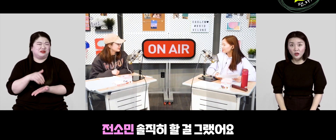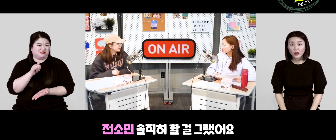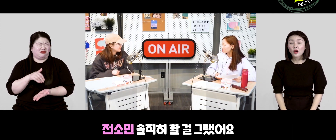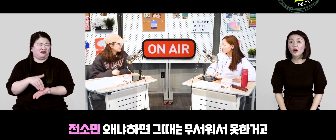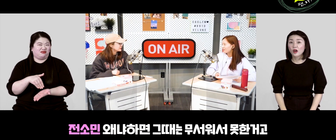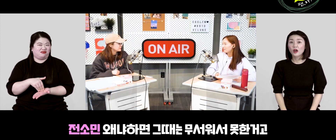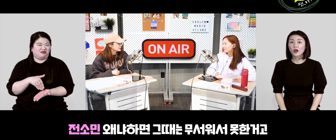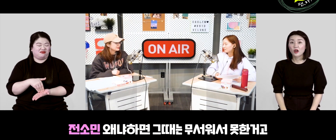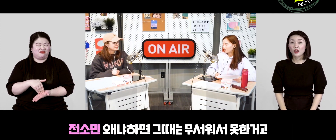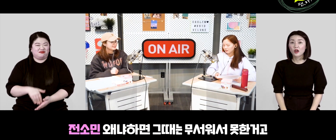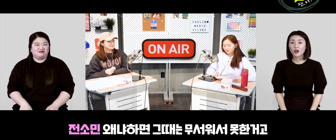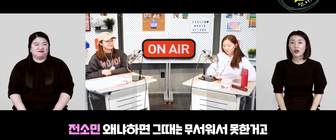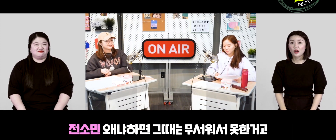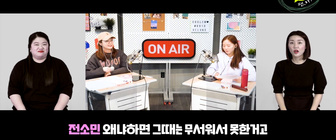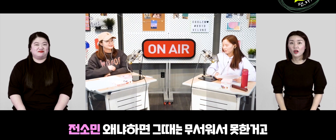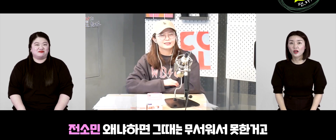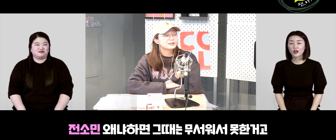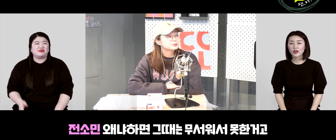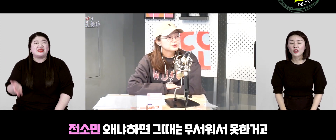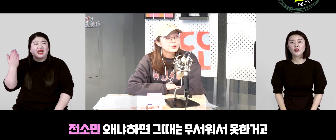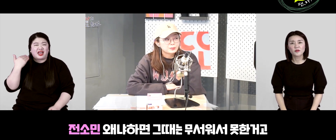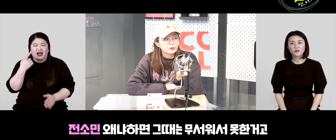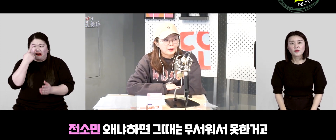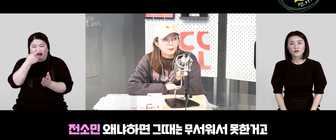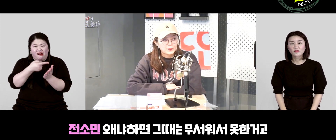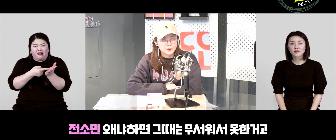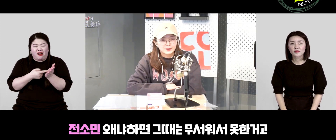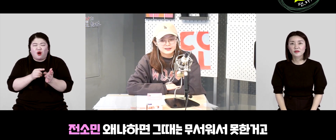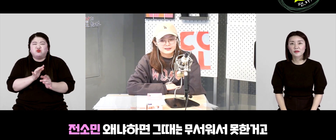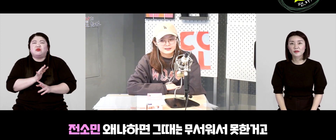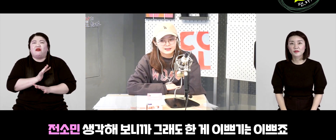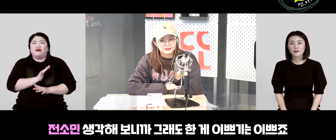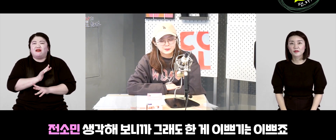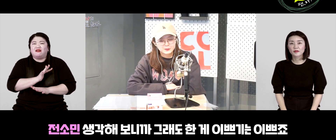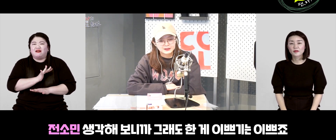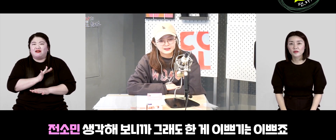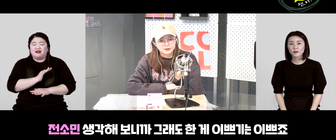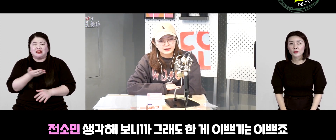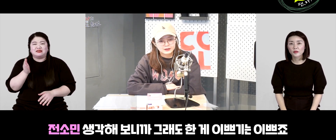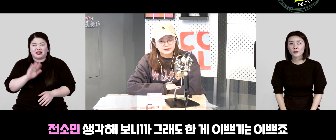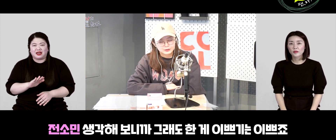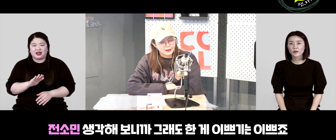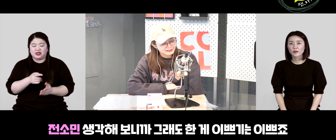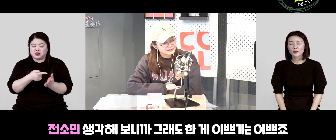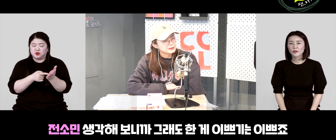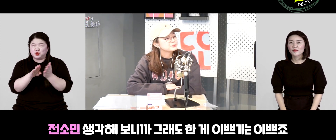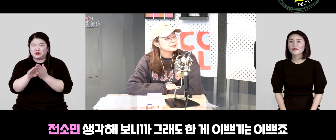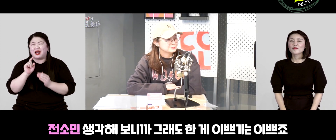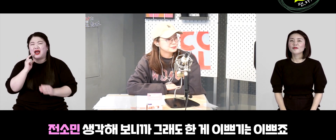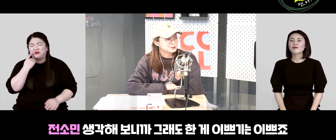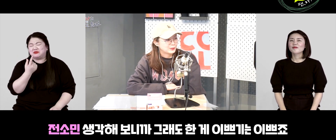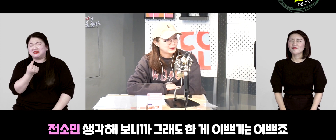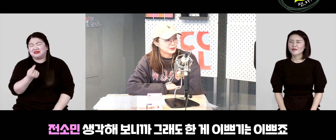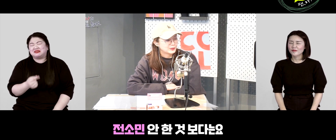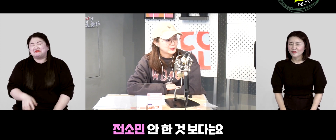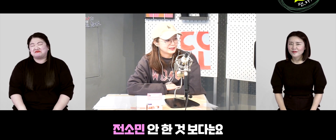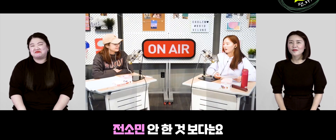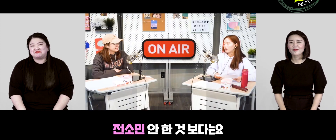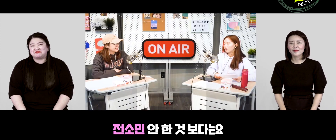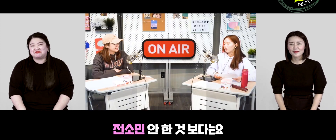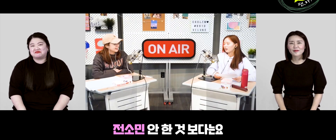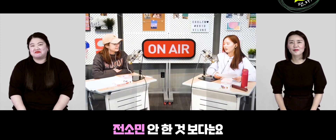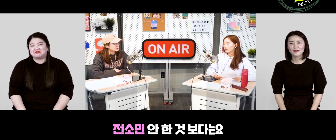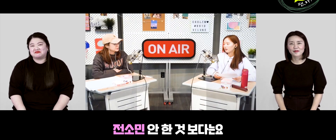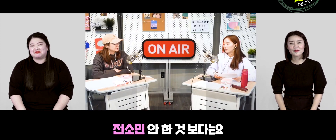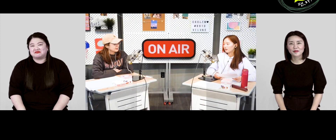걸 그랬어요. 왜냐면 네. 그러니까 그때는 무서워서 못 한 거고 생각해 보니까 네. 그래도 한 게 이쁘긴 이쁘죠.